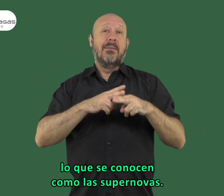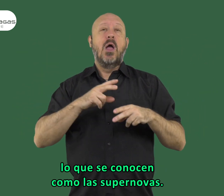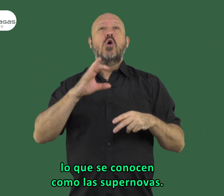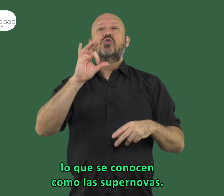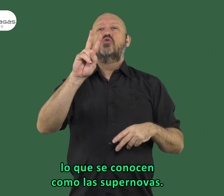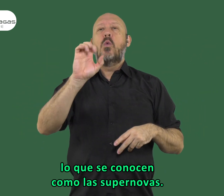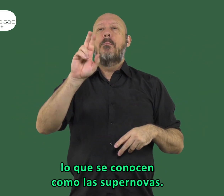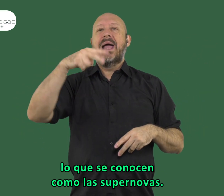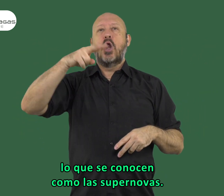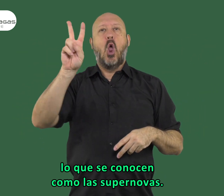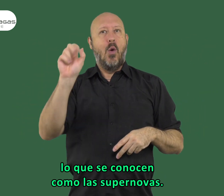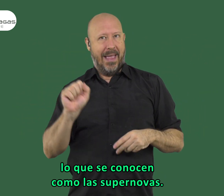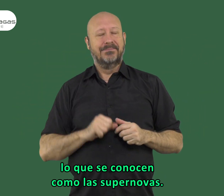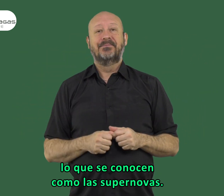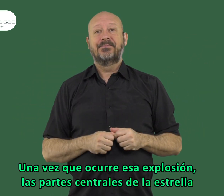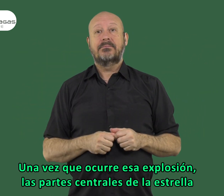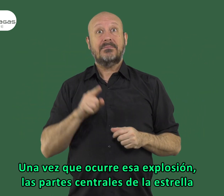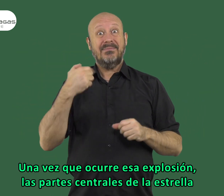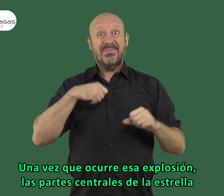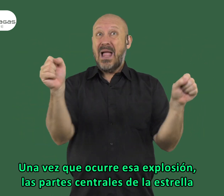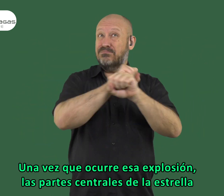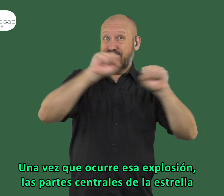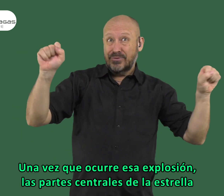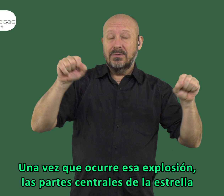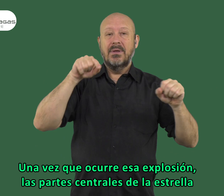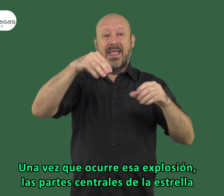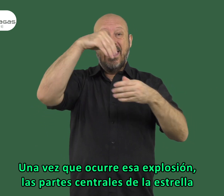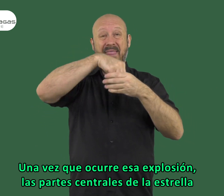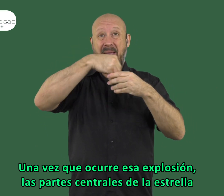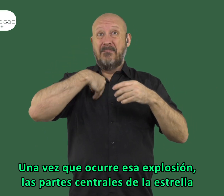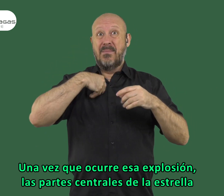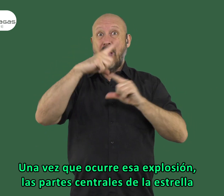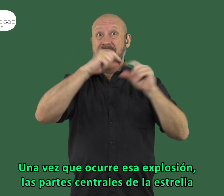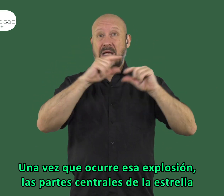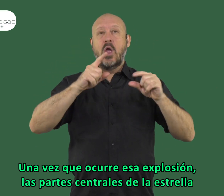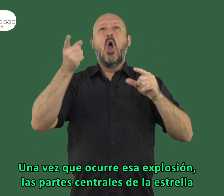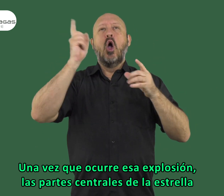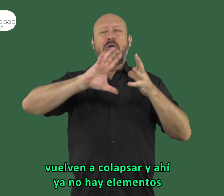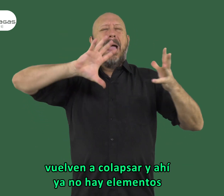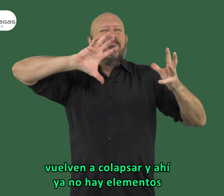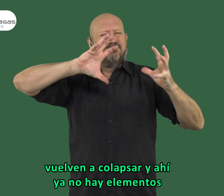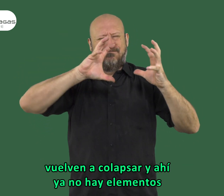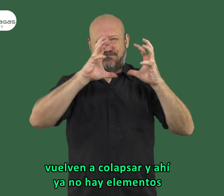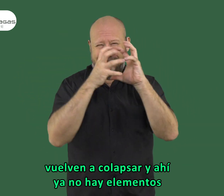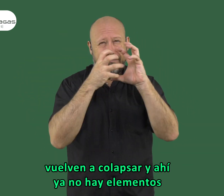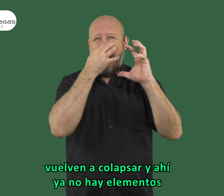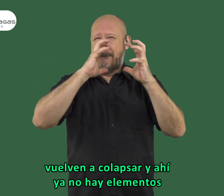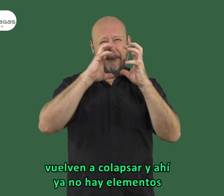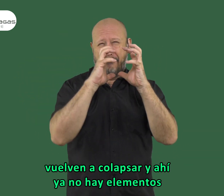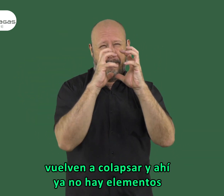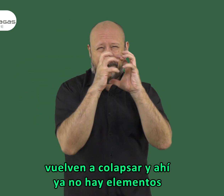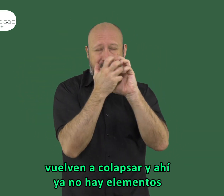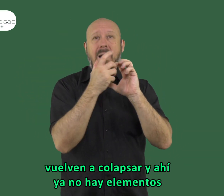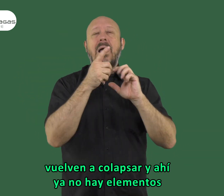en lo que se conocen como las supernovas. Una vez ocurre esa explosión, las partes centrales de la estrella vuelven a colapsar